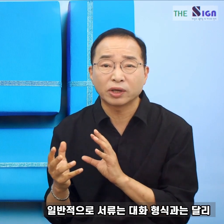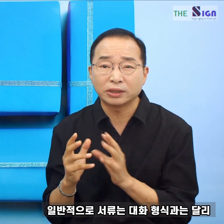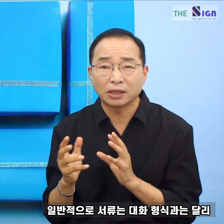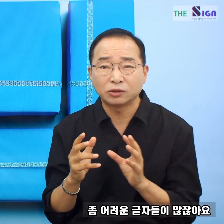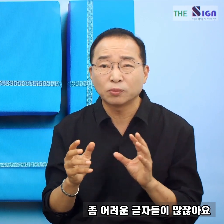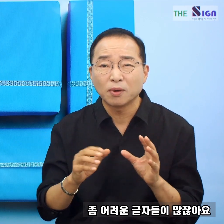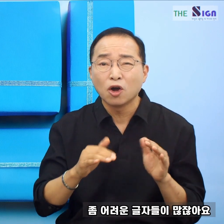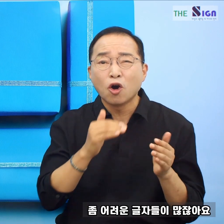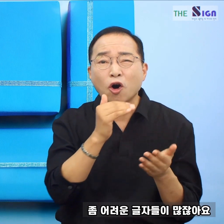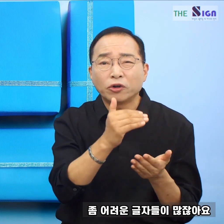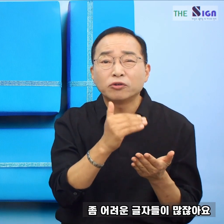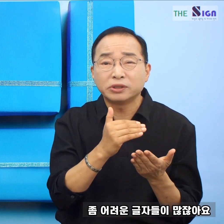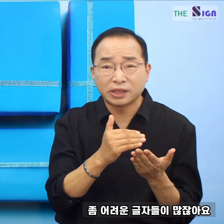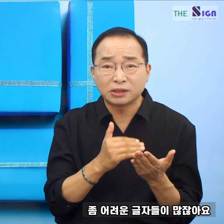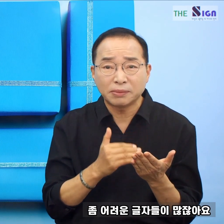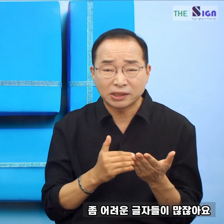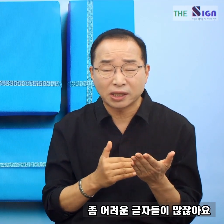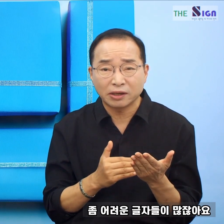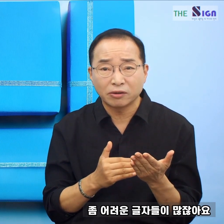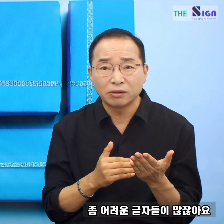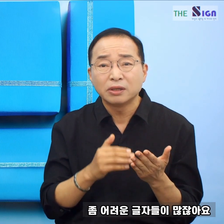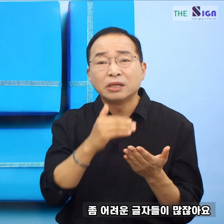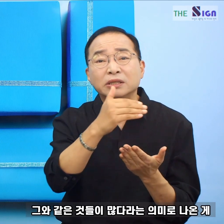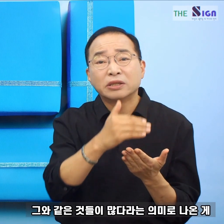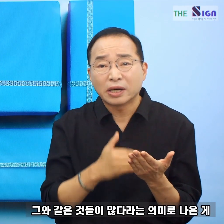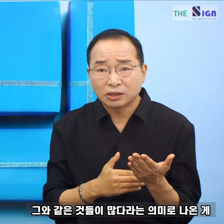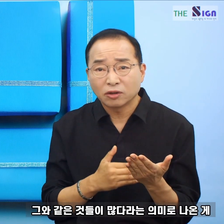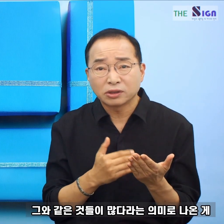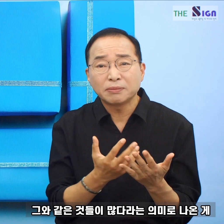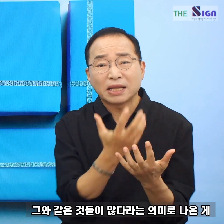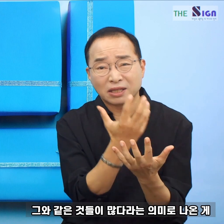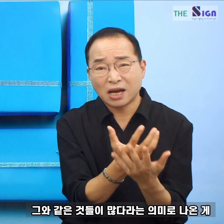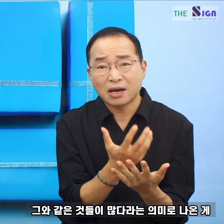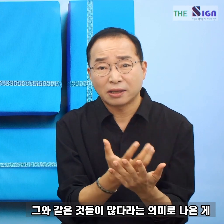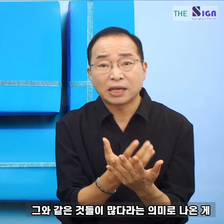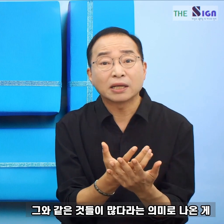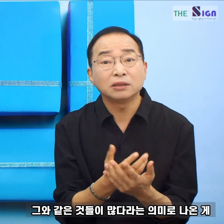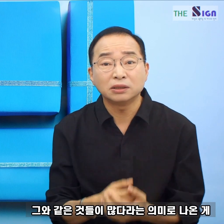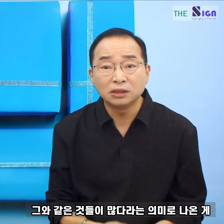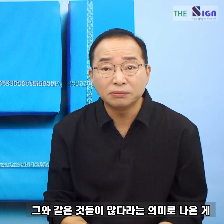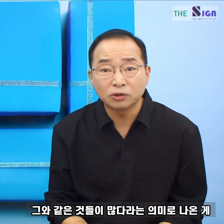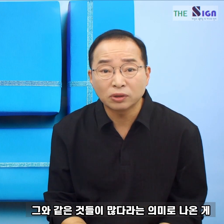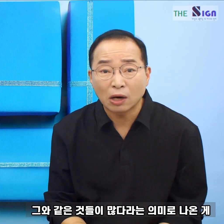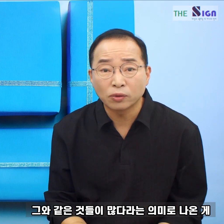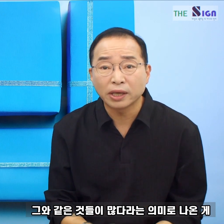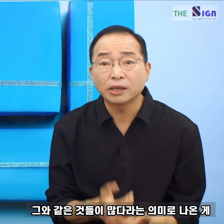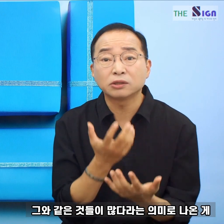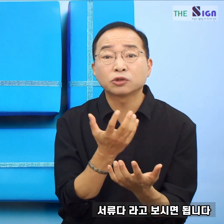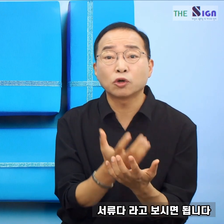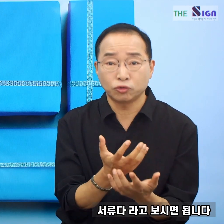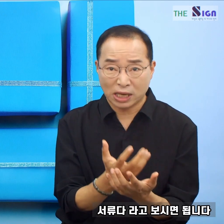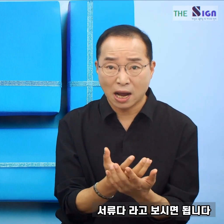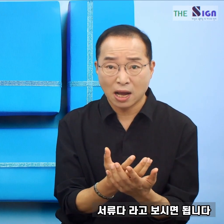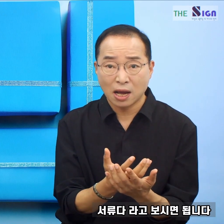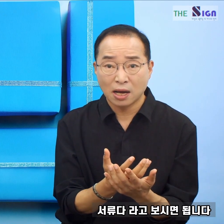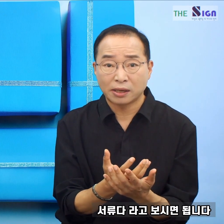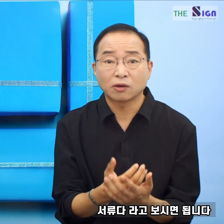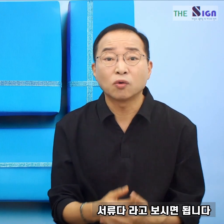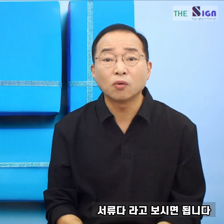달리 좀 어려운 글자들이 많잖아요. 그와 같은 것들이 많다라는 의미로 나온 게 서류다라고